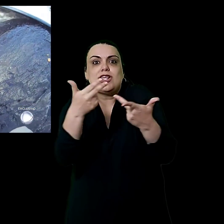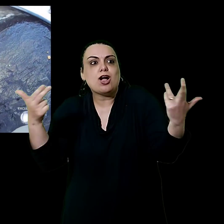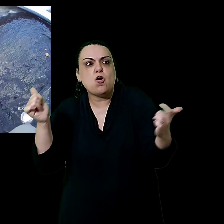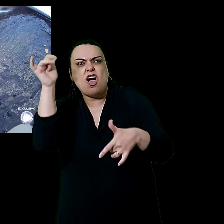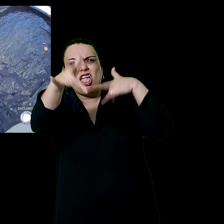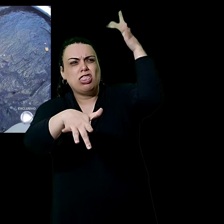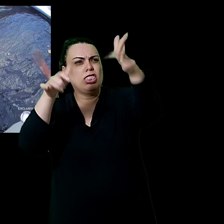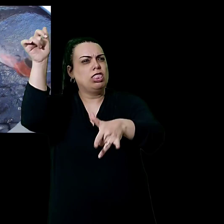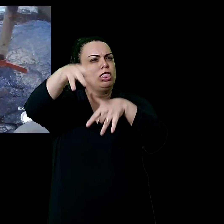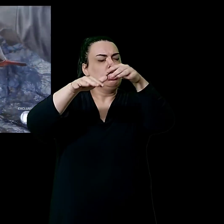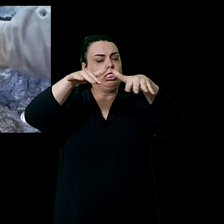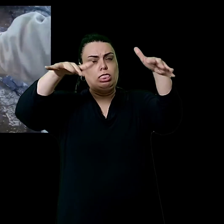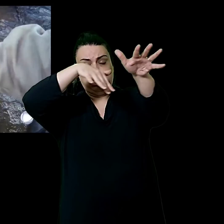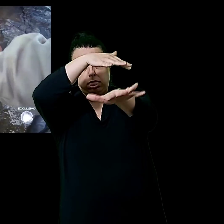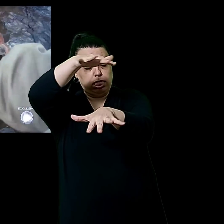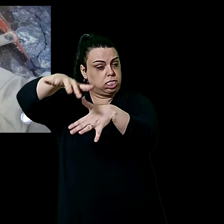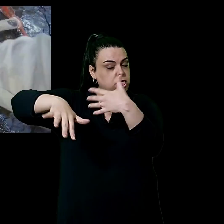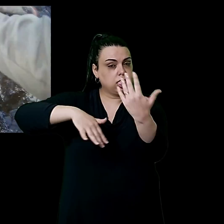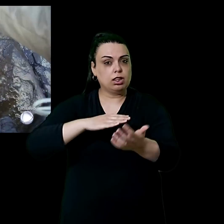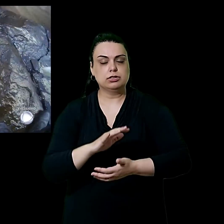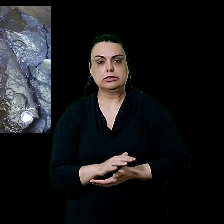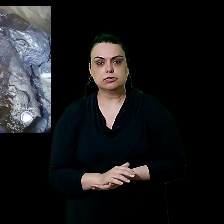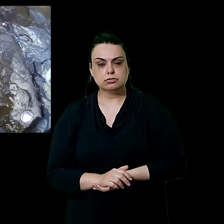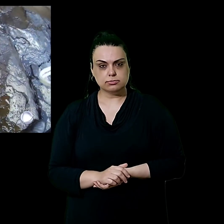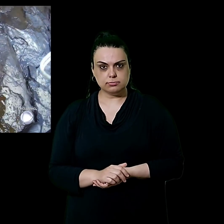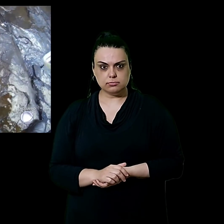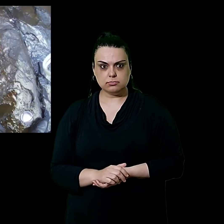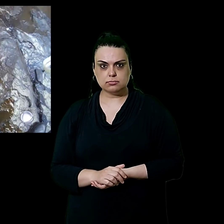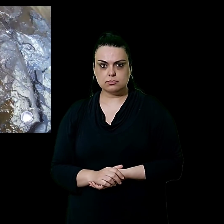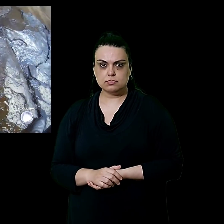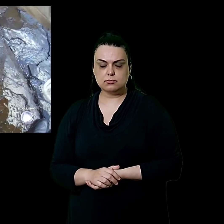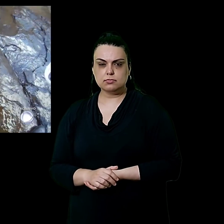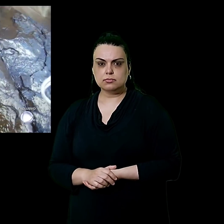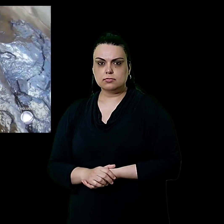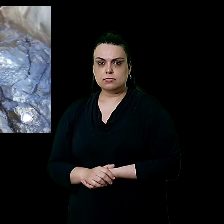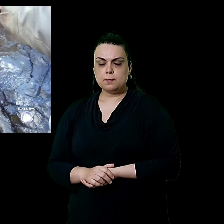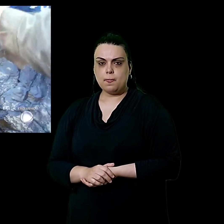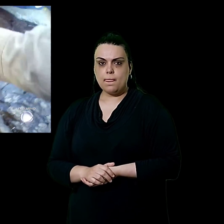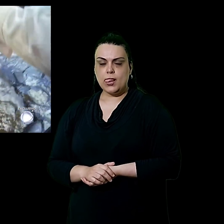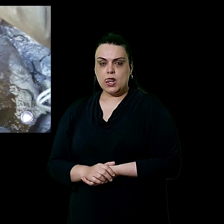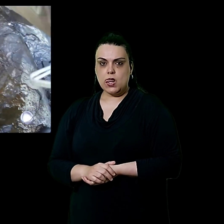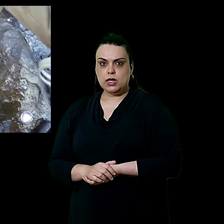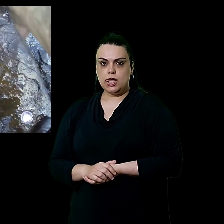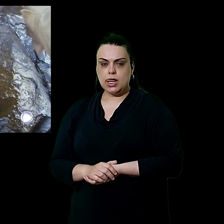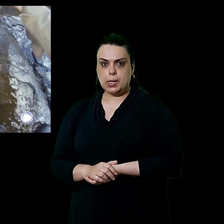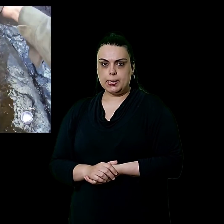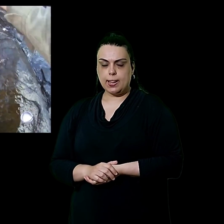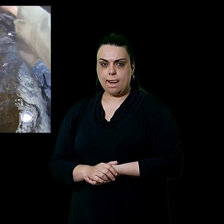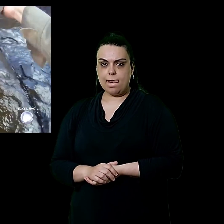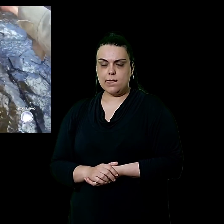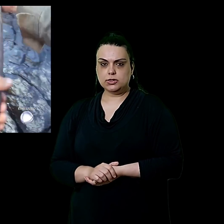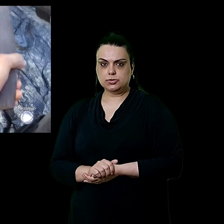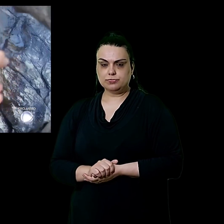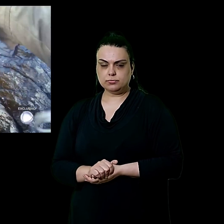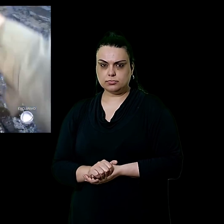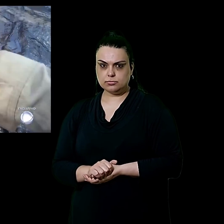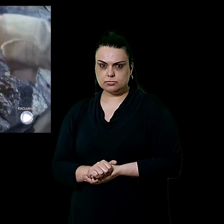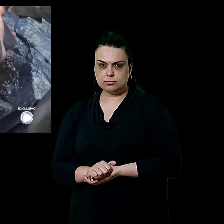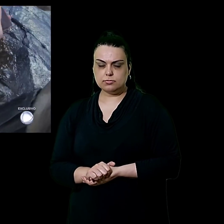cara. Oi? Muita coisa em cima. Isso, pega mais embaixo aí agora. Tira a porta aí pra puxar aí.